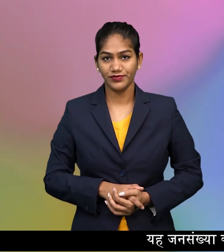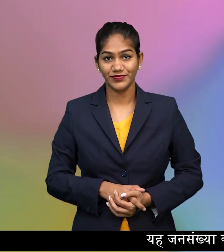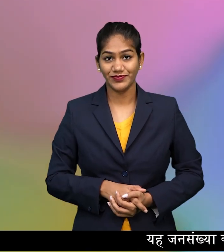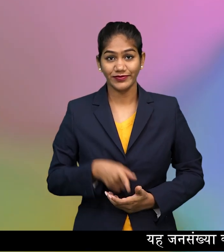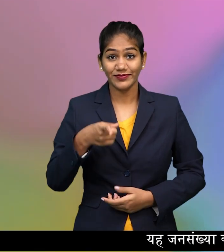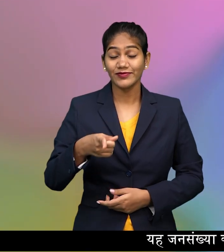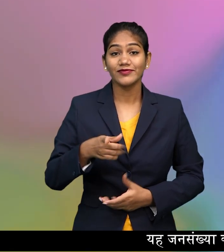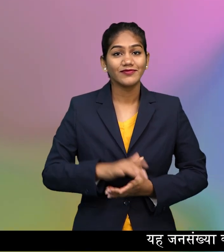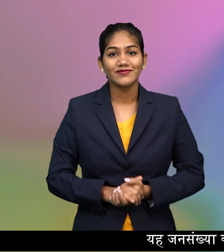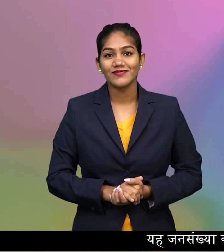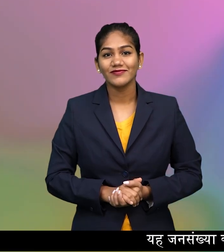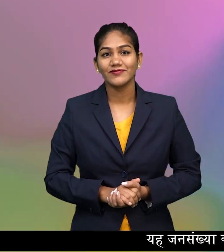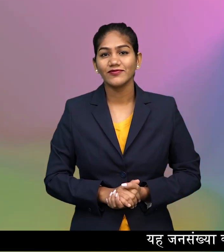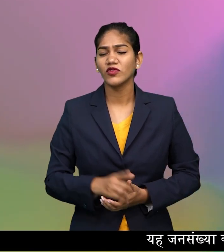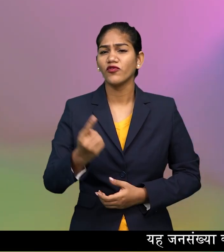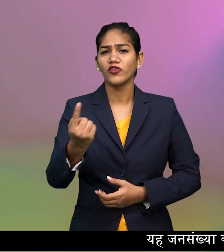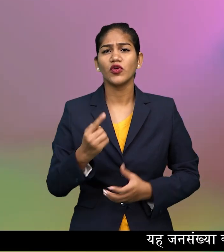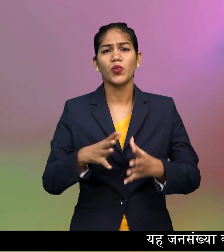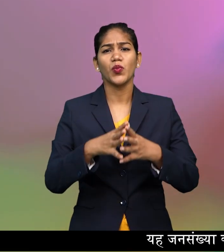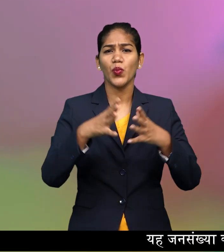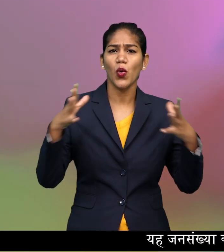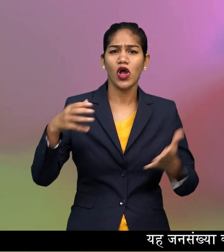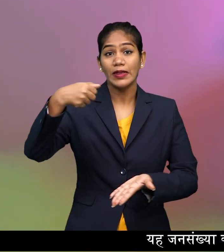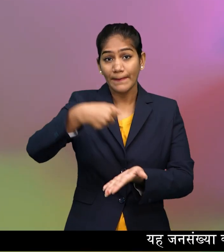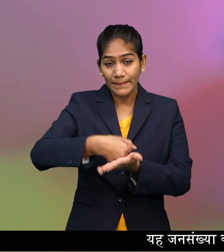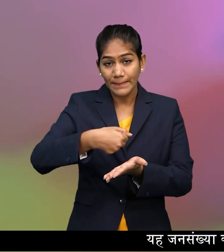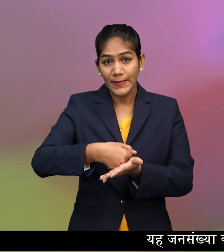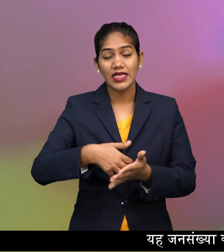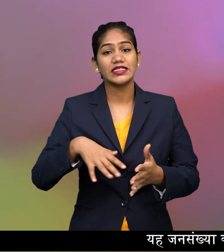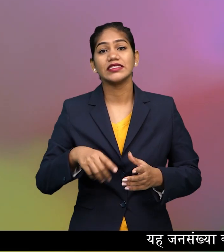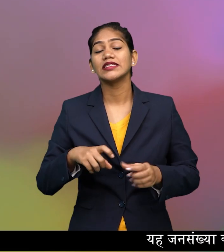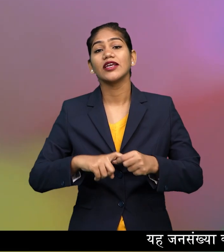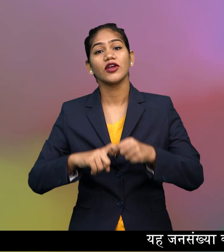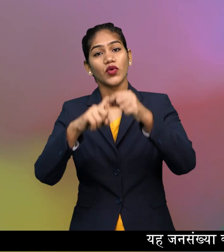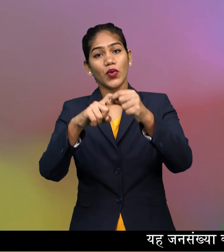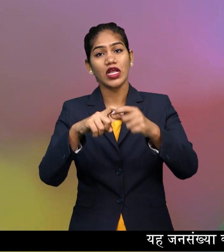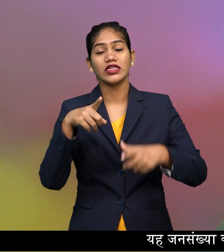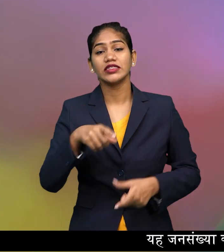यह जनसंख्या की सबसे बड़ी मूलभूत विशेषताओं में से एक है।